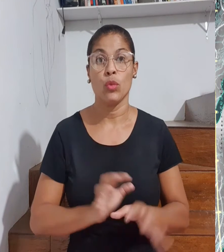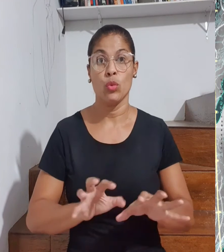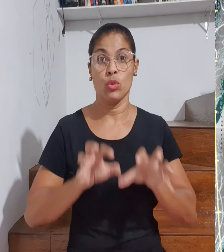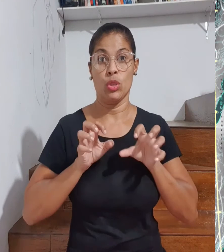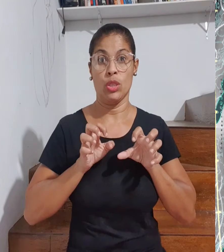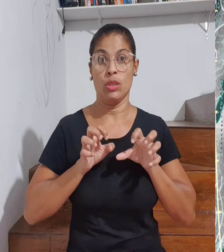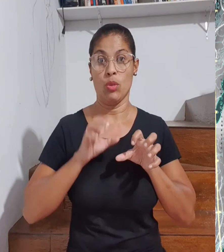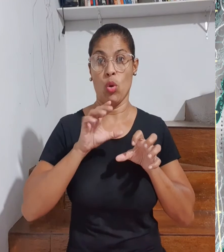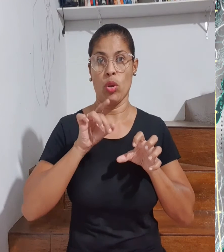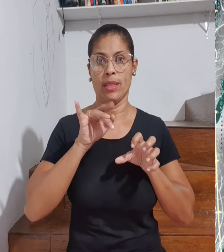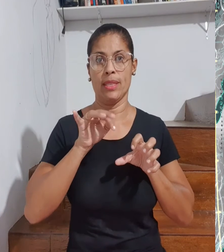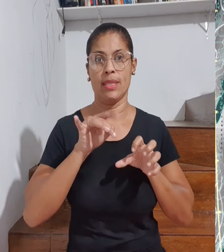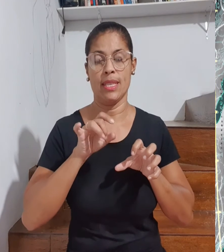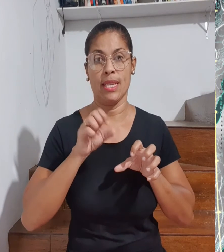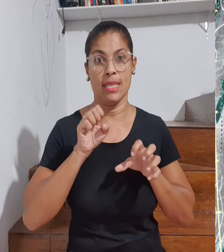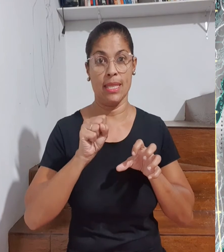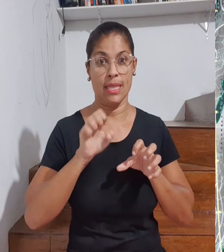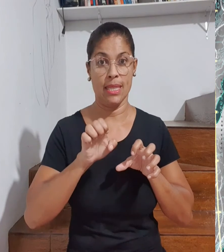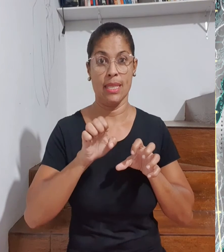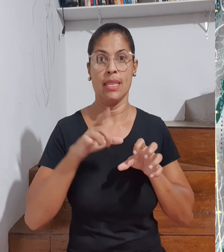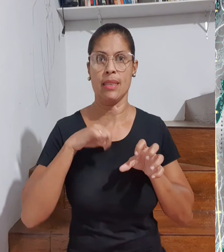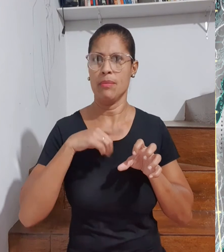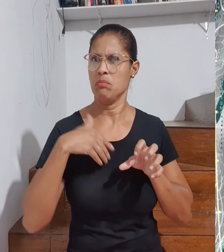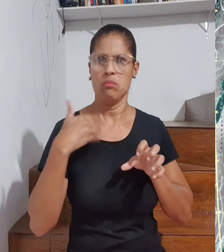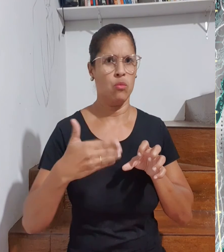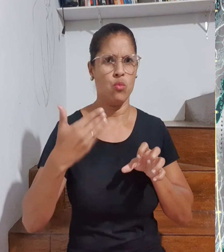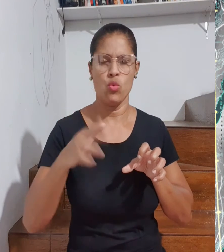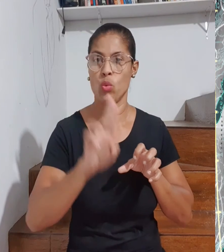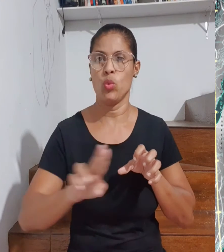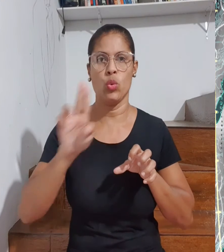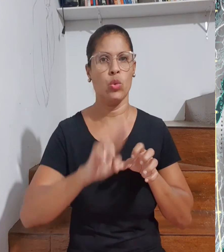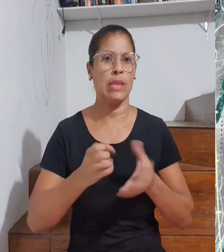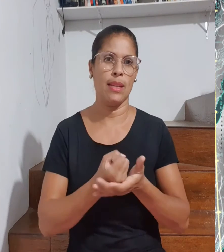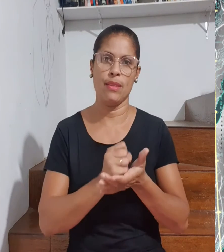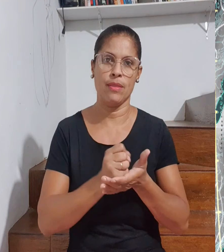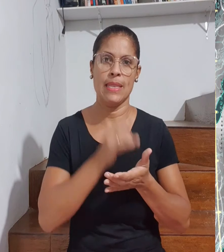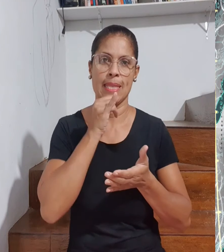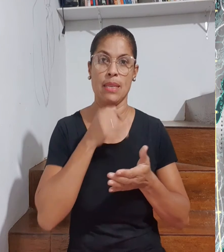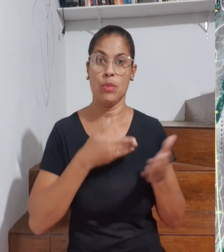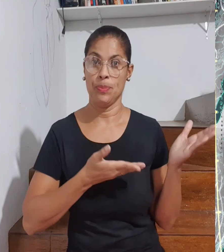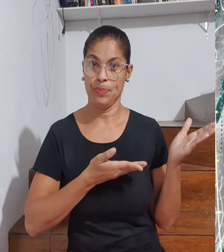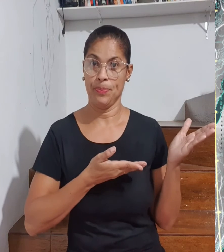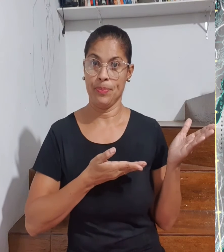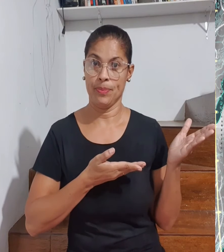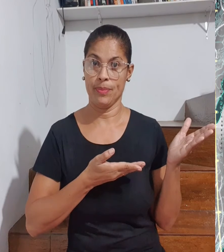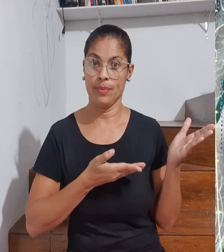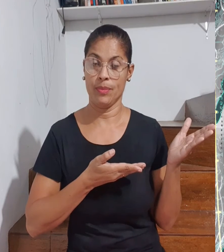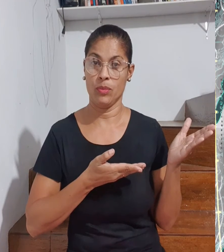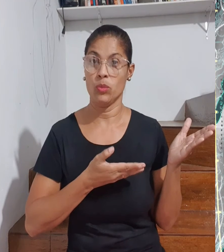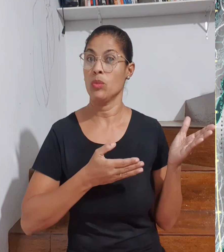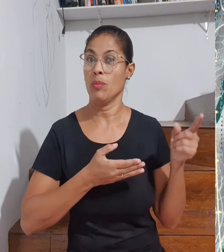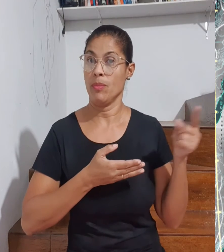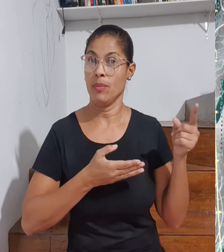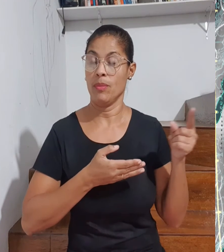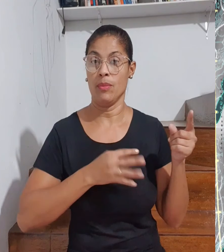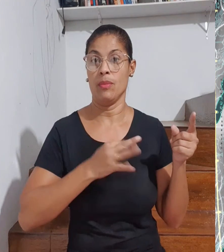Os inibidores das colinesterases são amplamente usados na farmacoterapia, como a fisostigmina, para